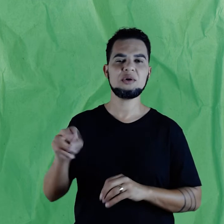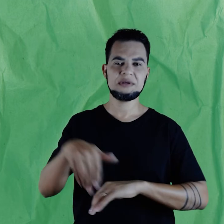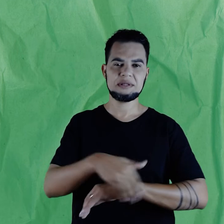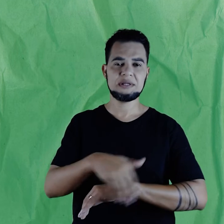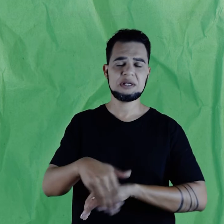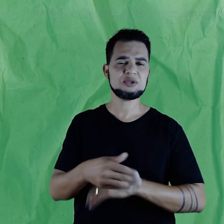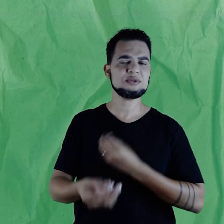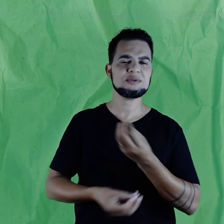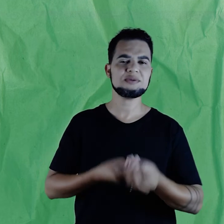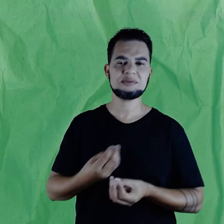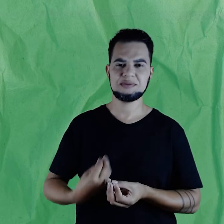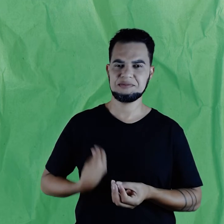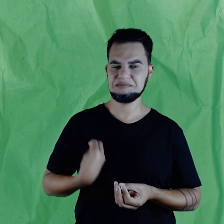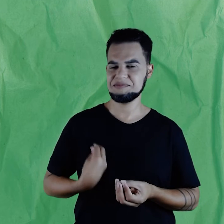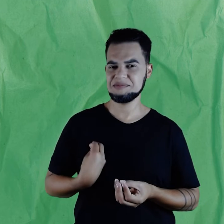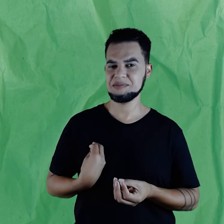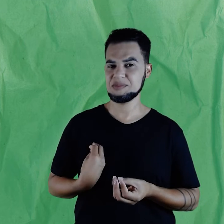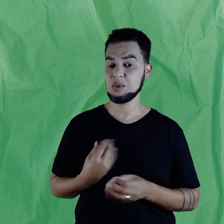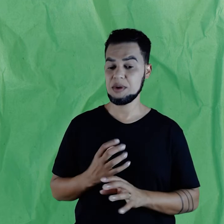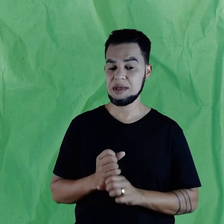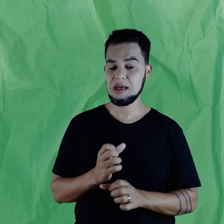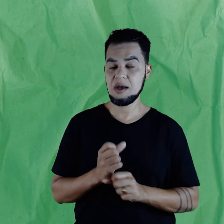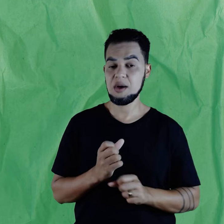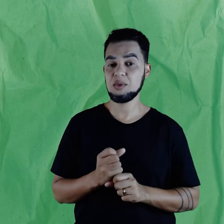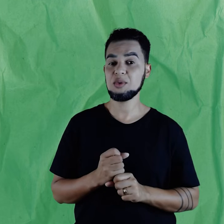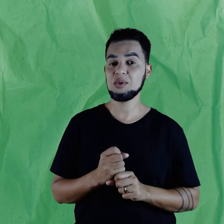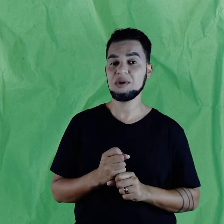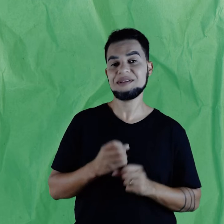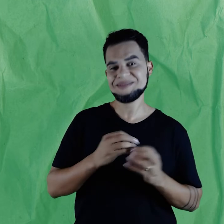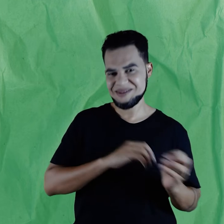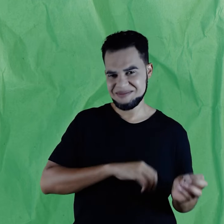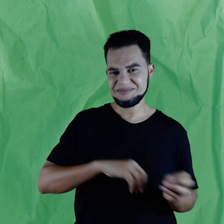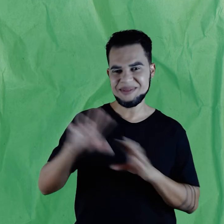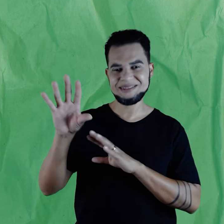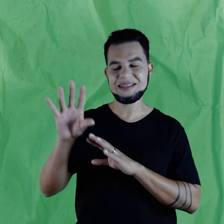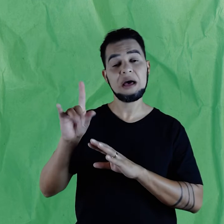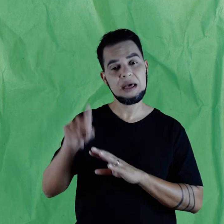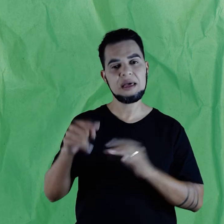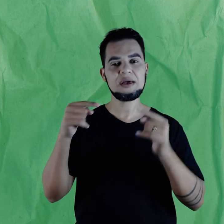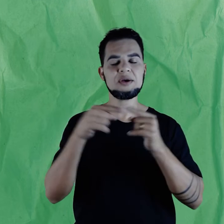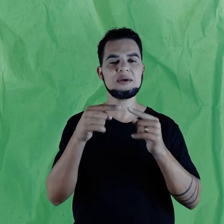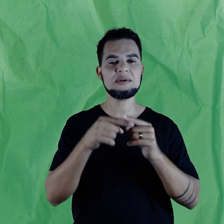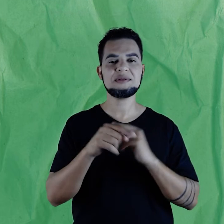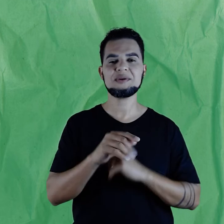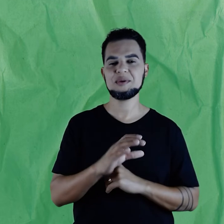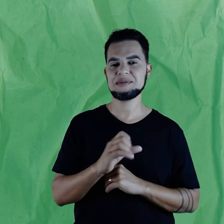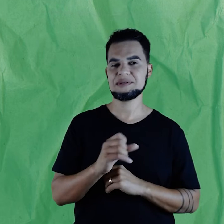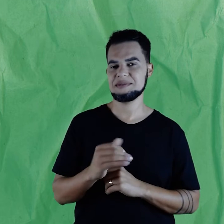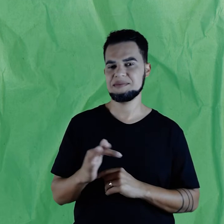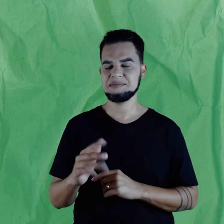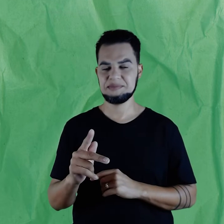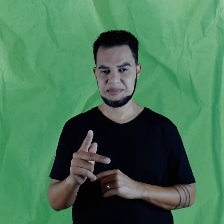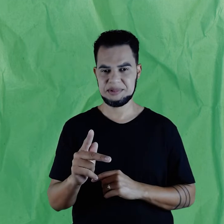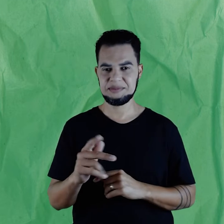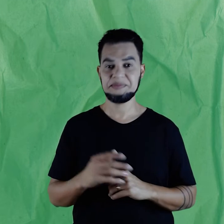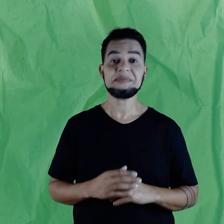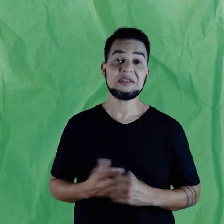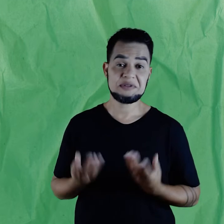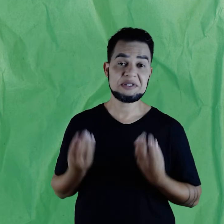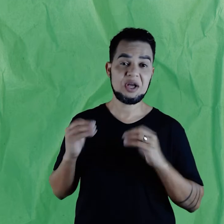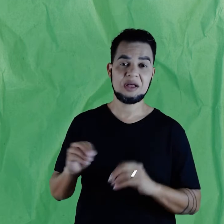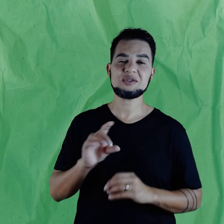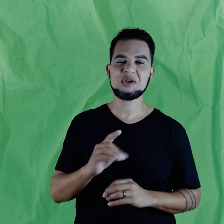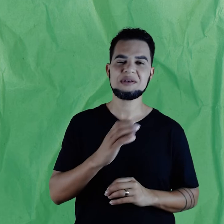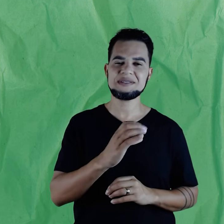Como que funciona? O cálculo do frete, ele baseia-se no CEP. Então vocês colocam apenas o CEP